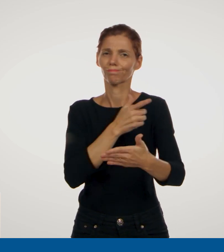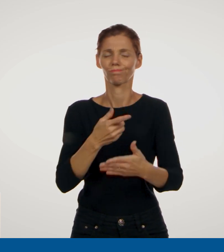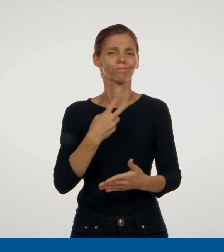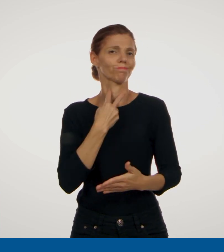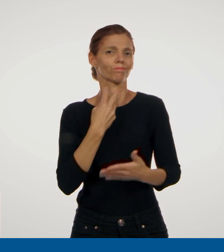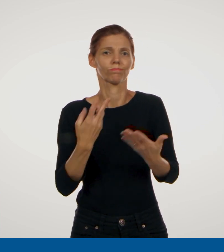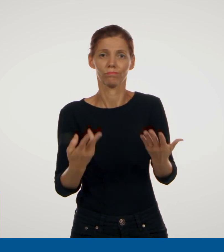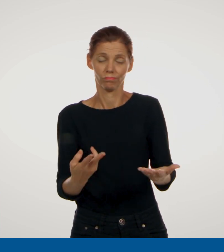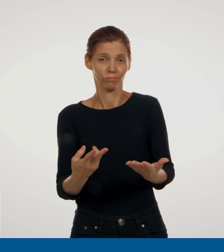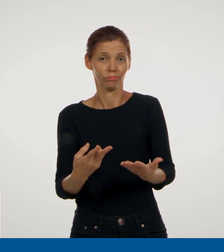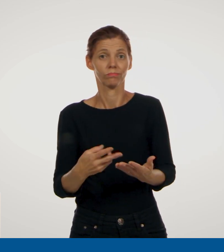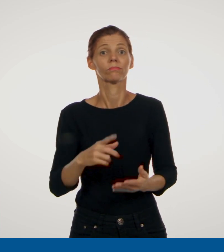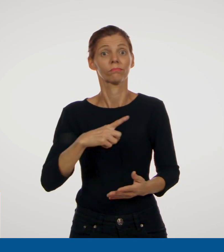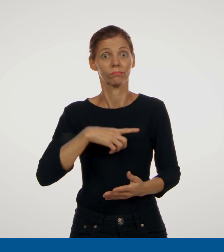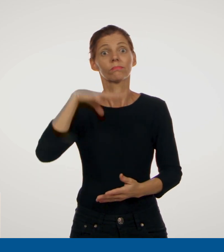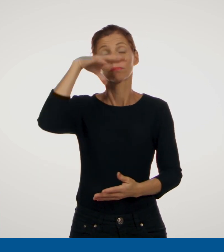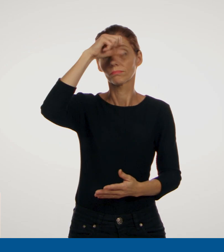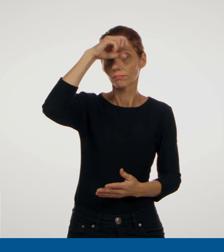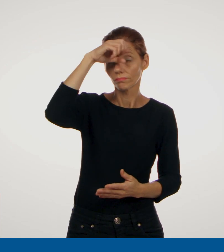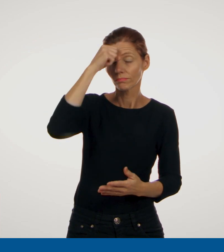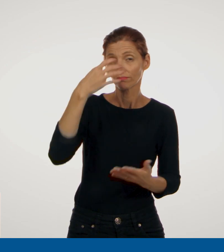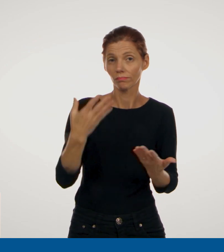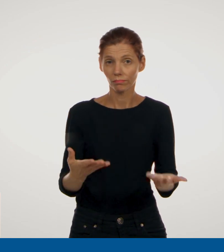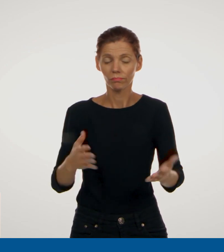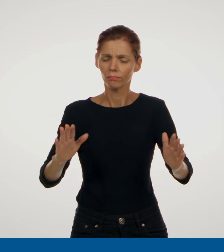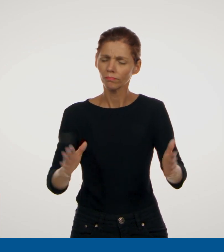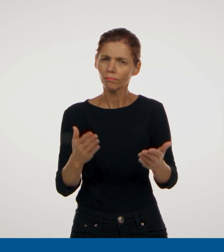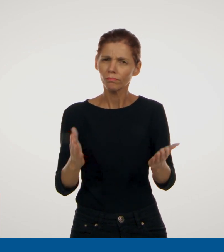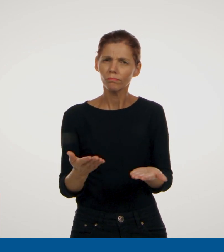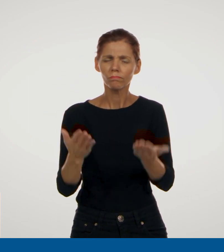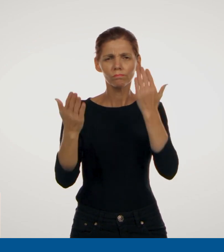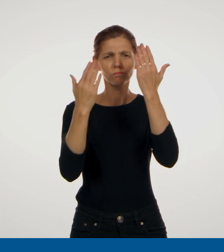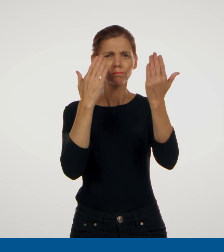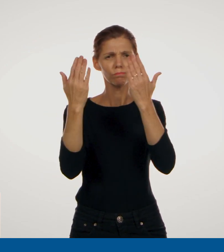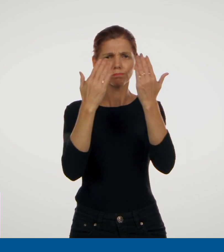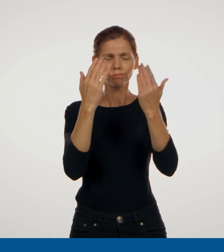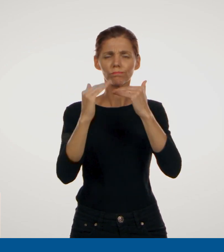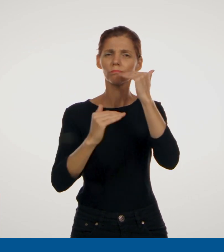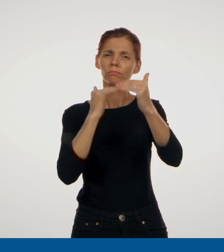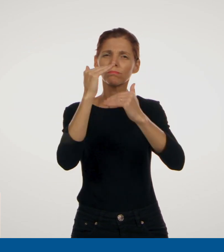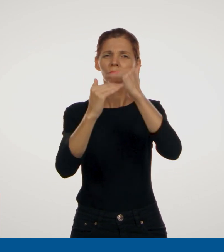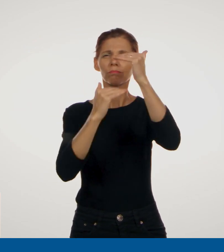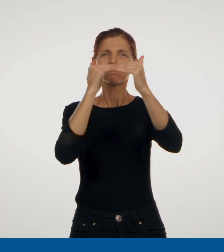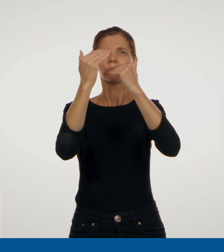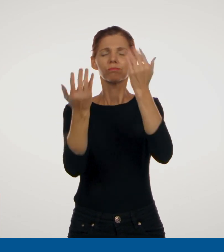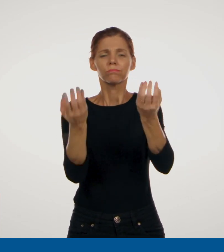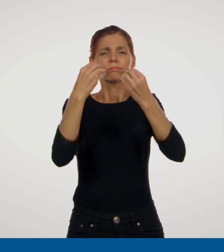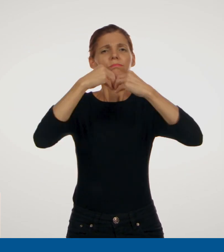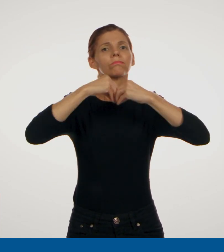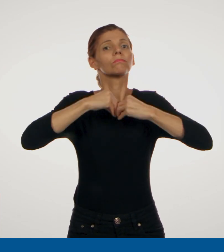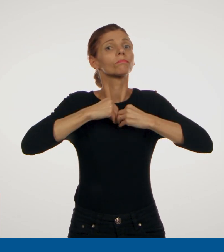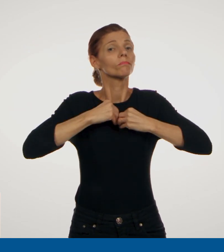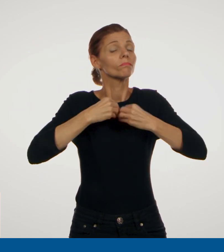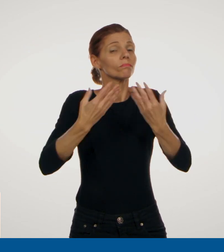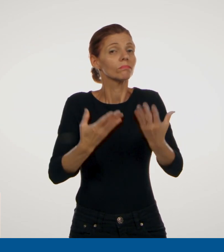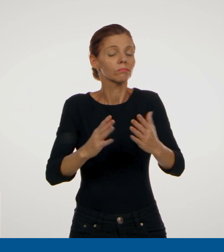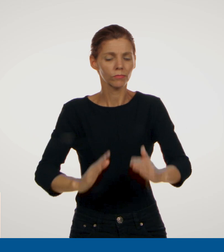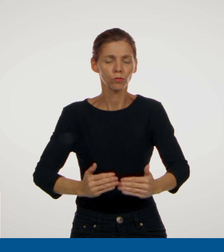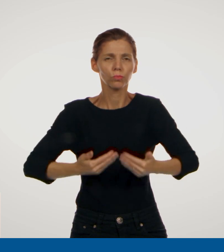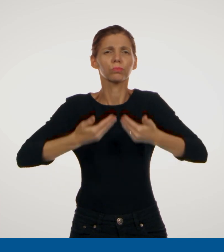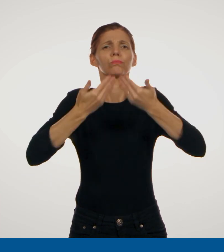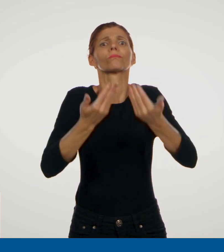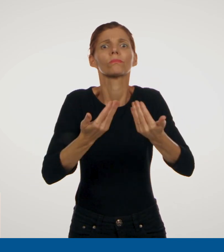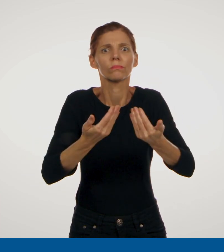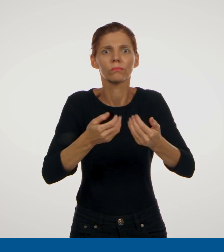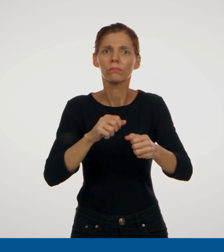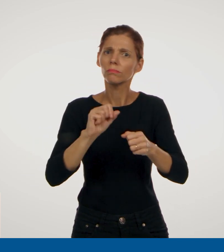como inibidor da aprendizagem. Motivação, psicologicamente, é o processo que se desenvolve no interior do